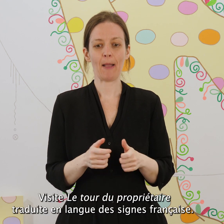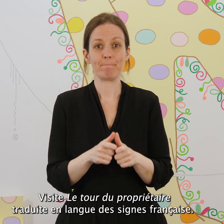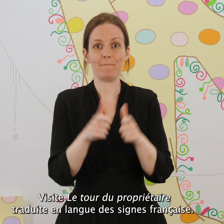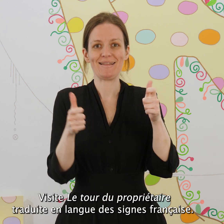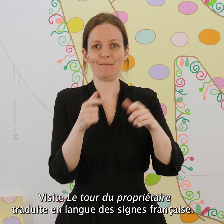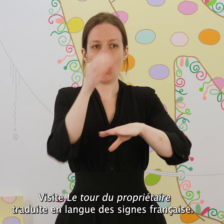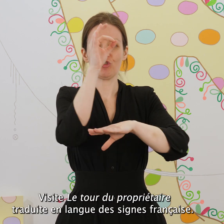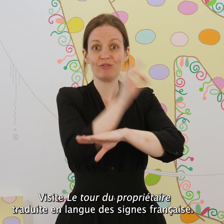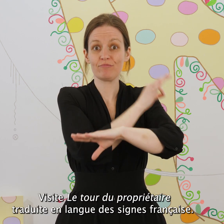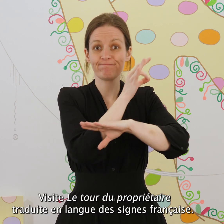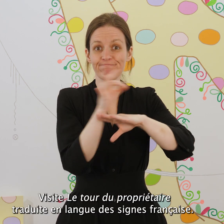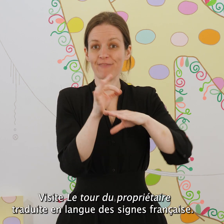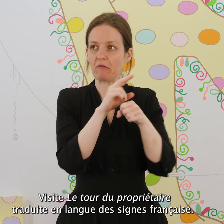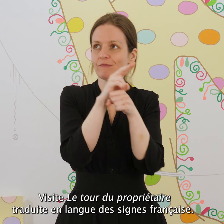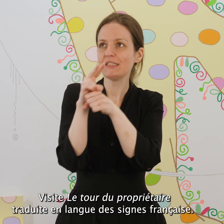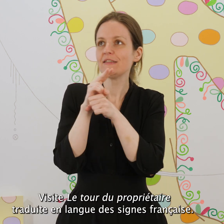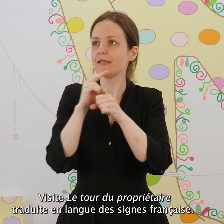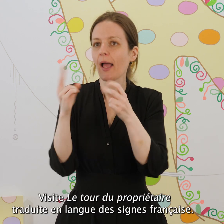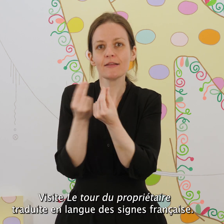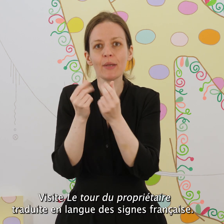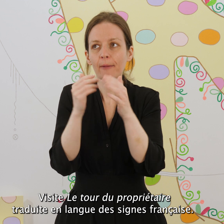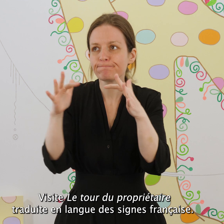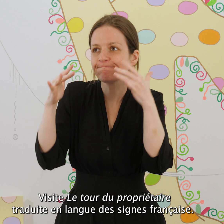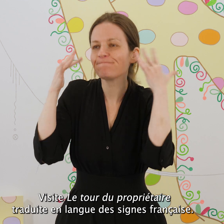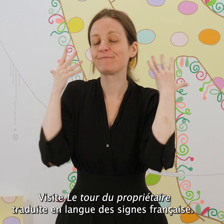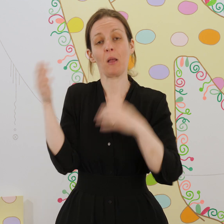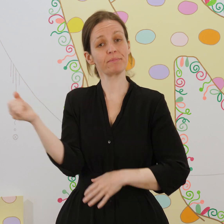Visite le tour du propriétaire, traduite en langue des signes française.